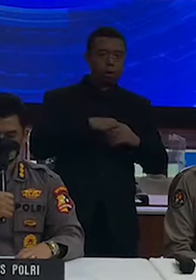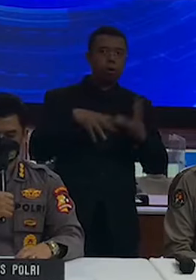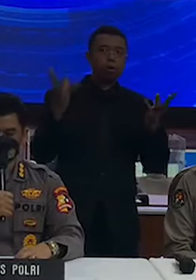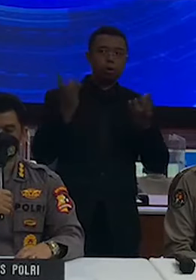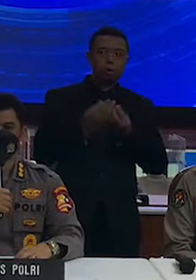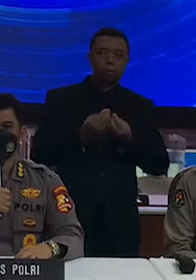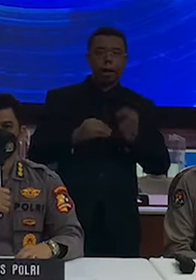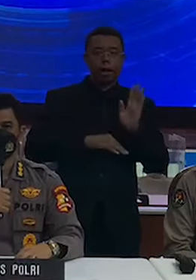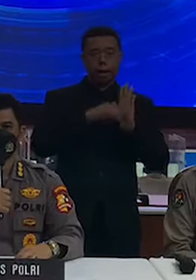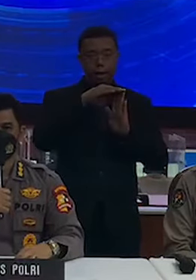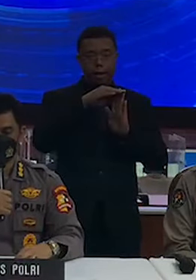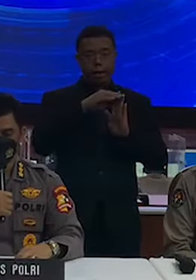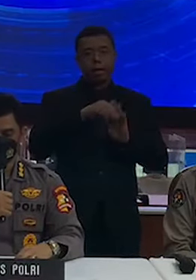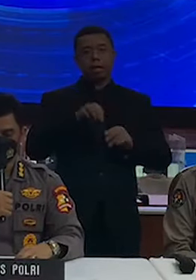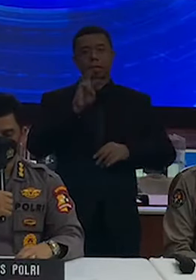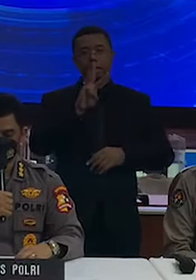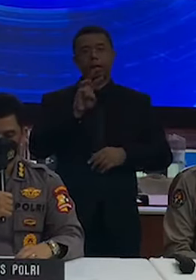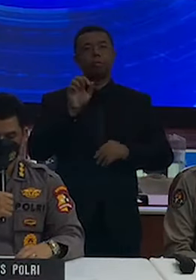peningkatan sebesar